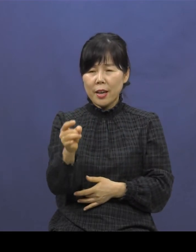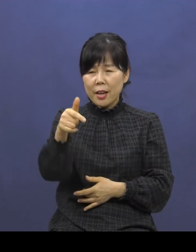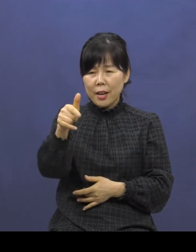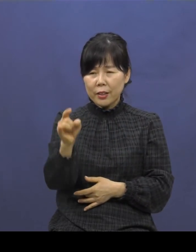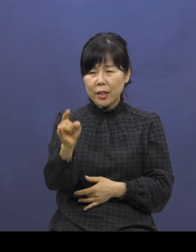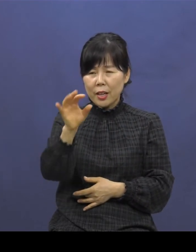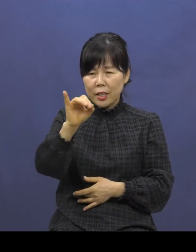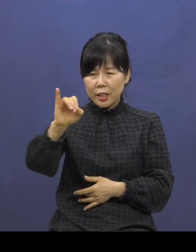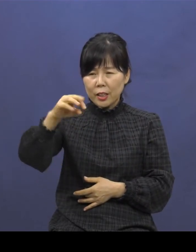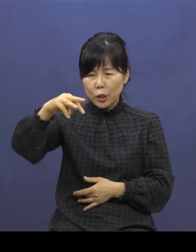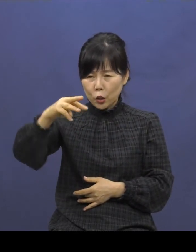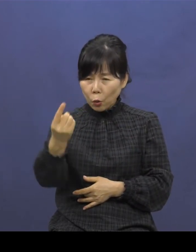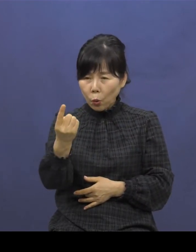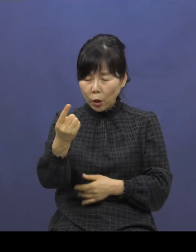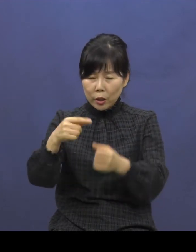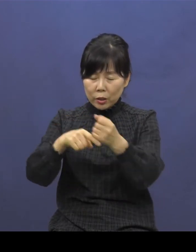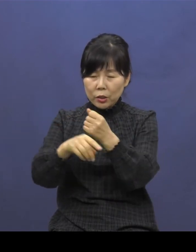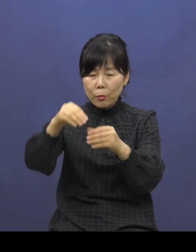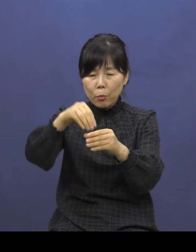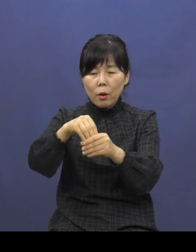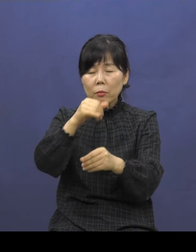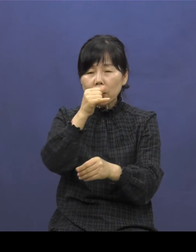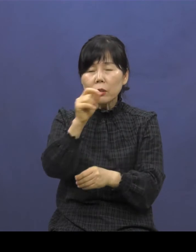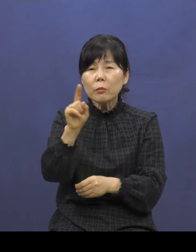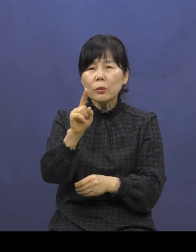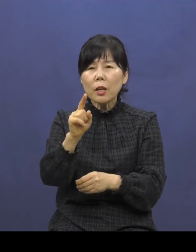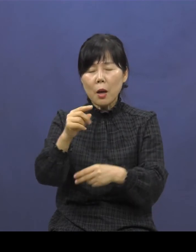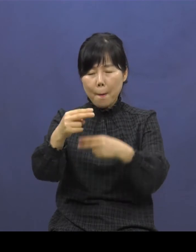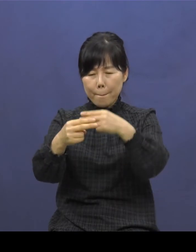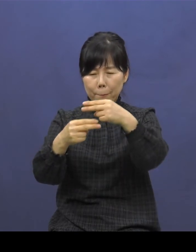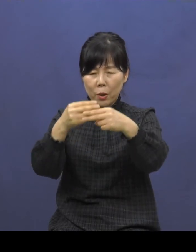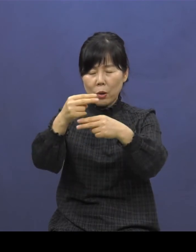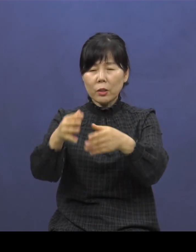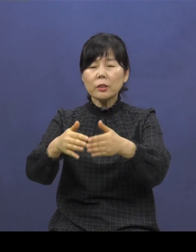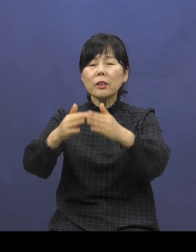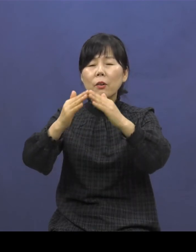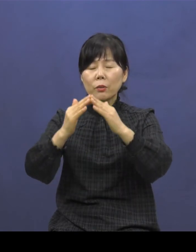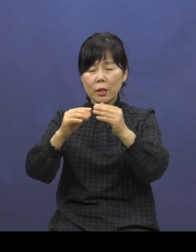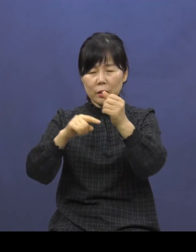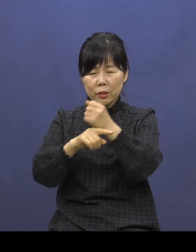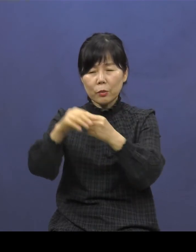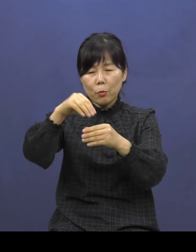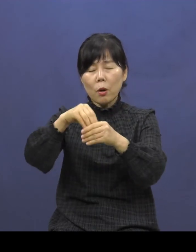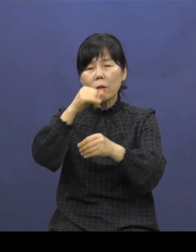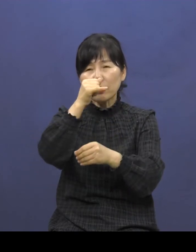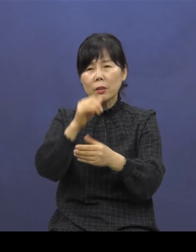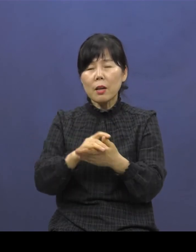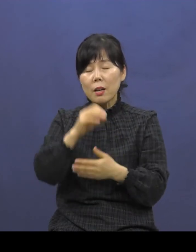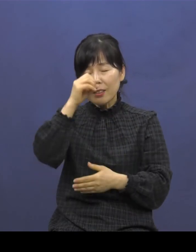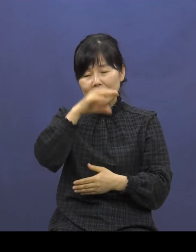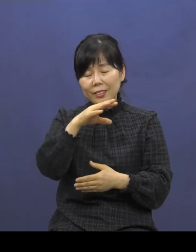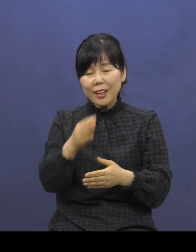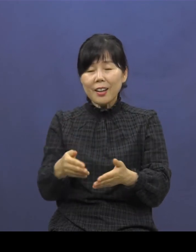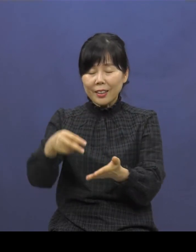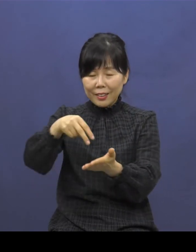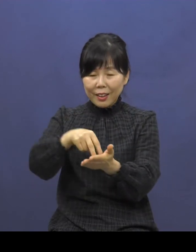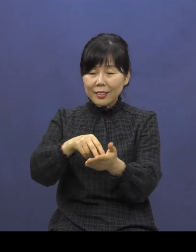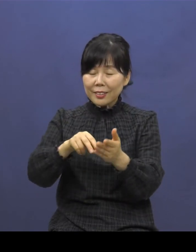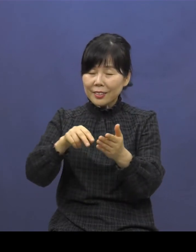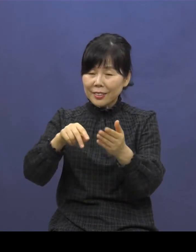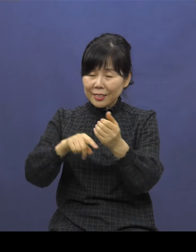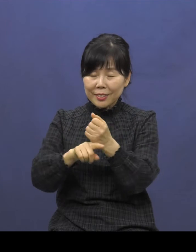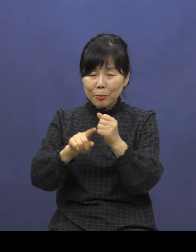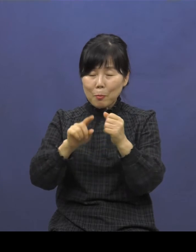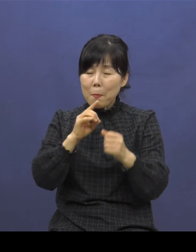이 에게이로라는 말에는요, 어떤 뜻이 또 있냐면요, 벽을 세운다는 의미가 있어요. 그러니까 그냥 일어나는 것 정도로 끝나는